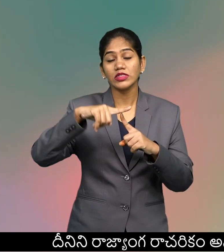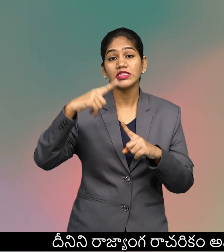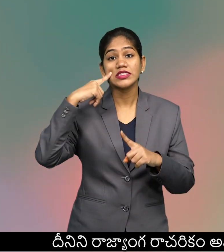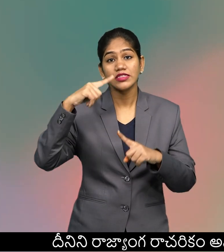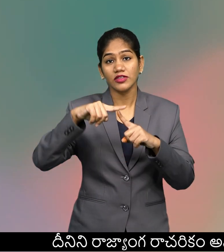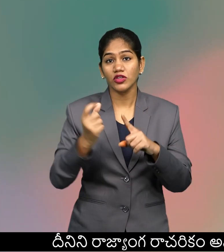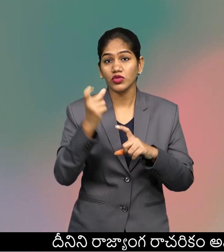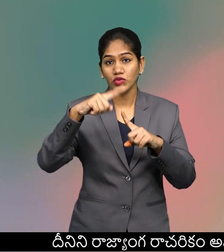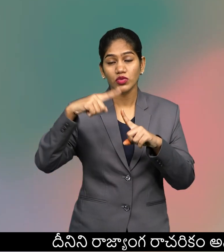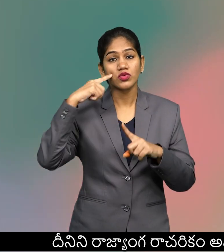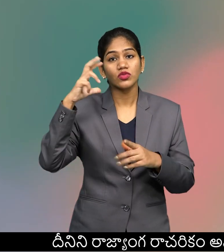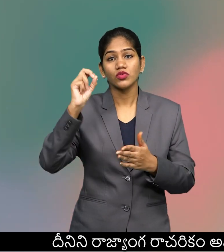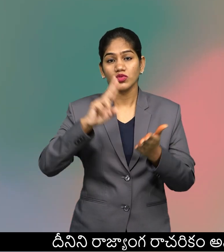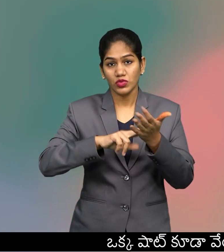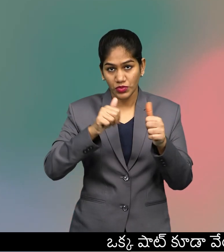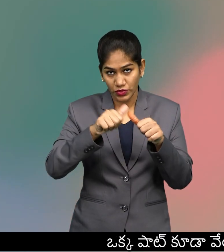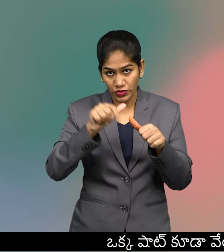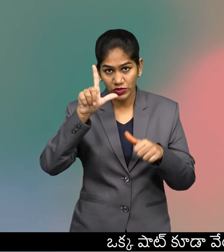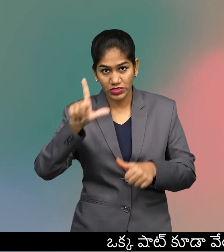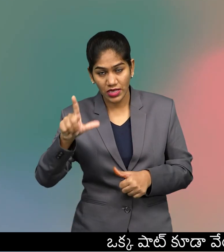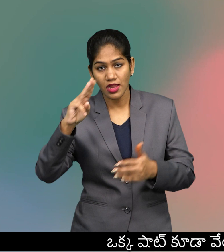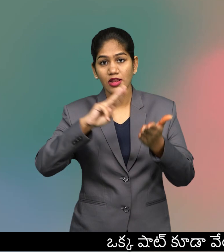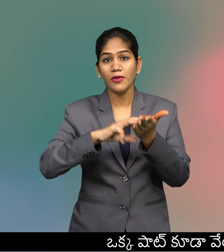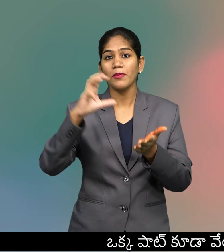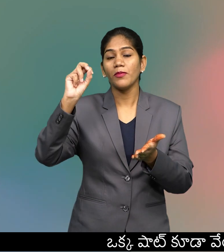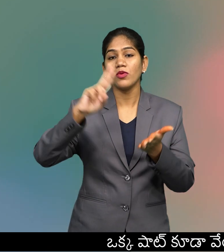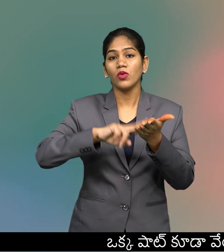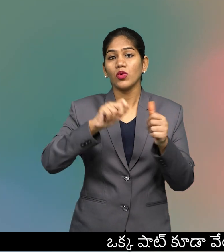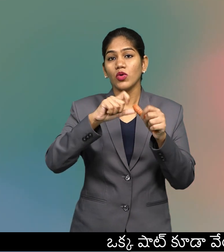చుక్క రక్తం చిందించకుండా, ఒక్క షాట్ కూడా వేయకుండా ఇదంతా జరిగింది.